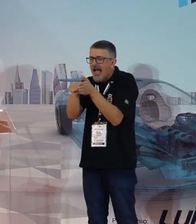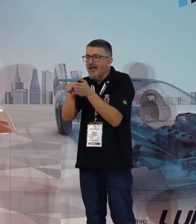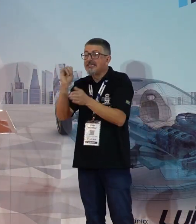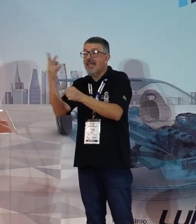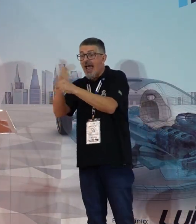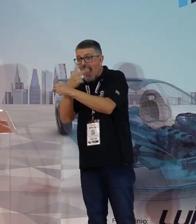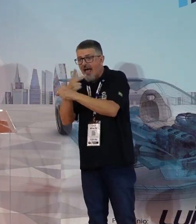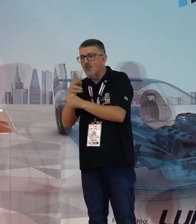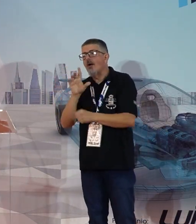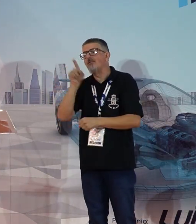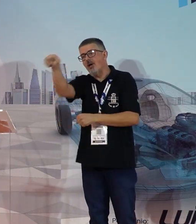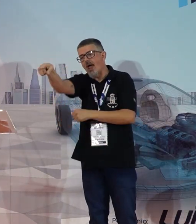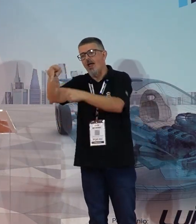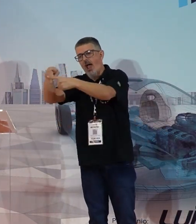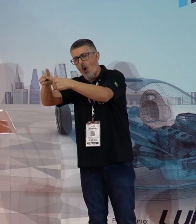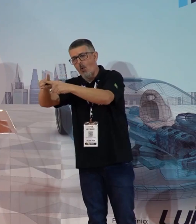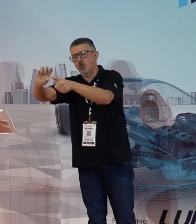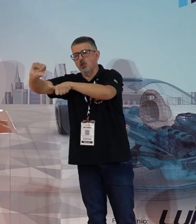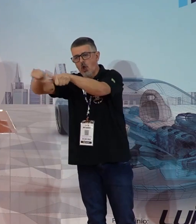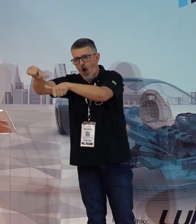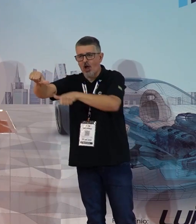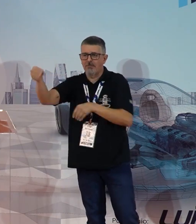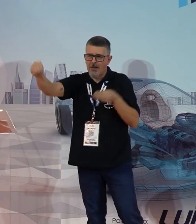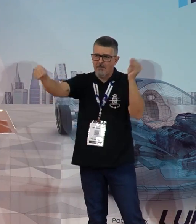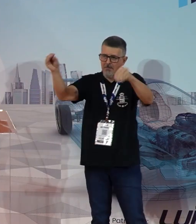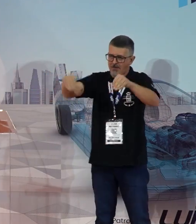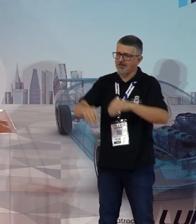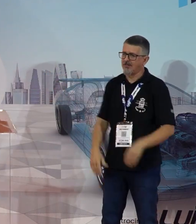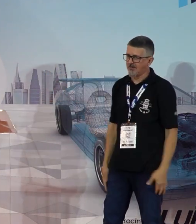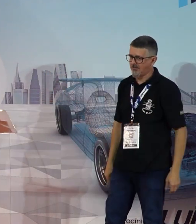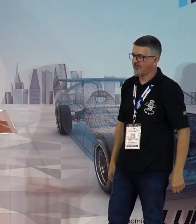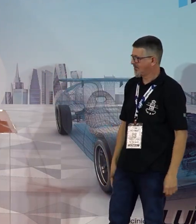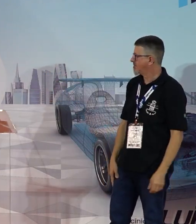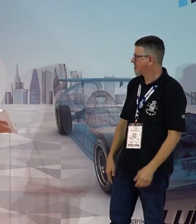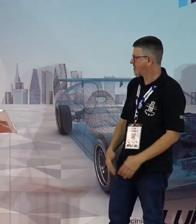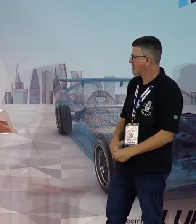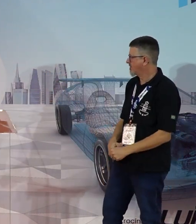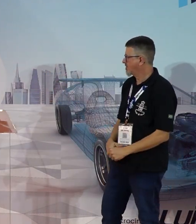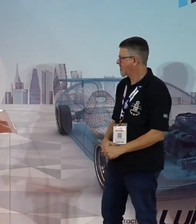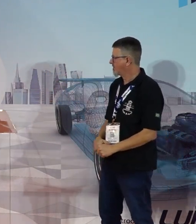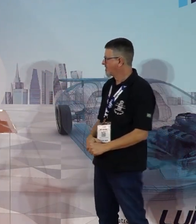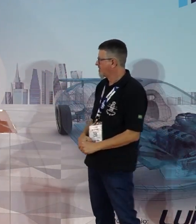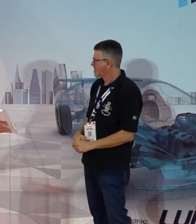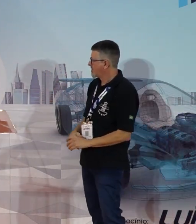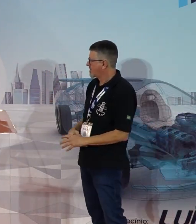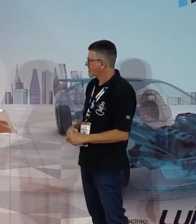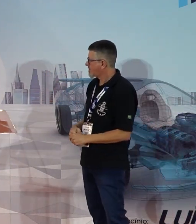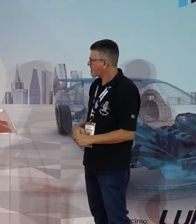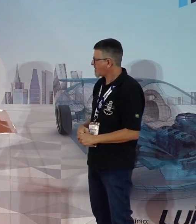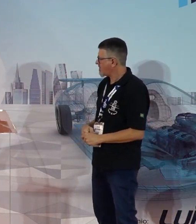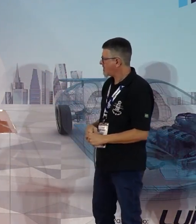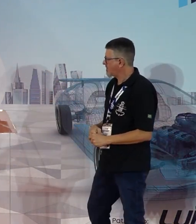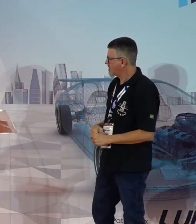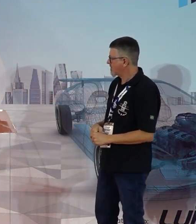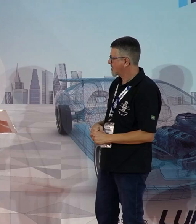erro ou acerto. E esse computador ele indica. E na indicação agora do computador aí,